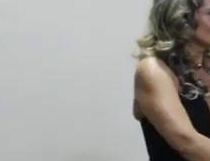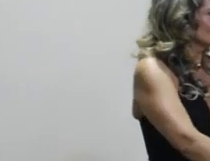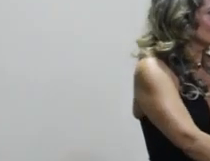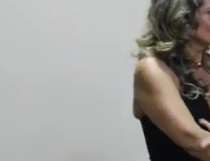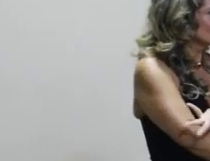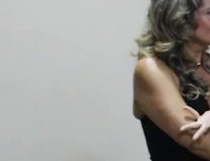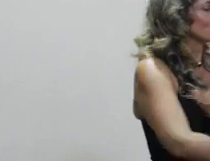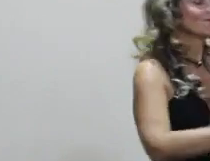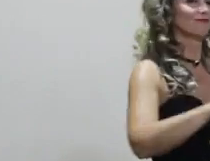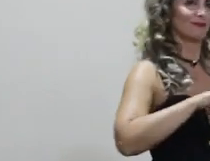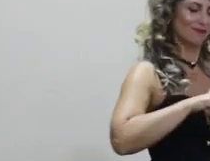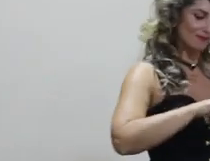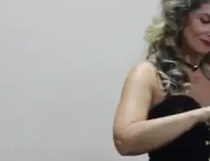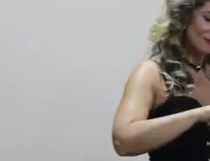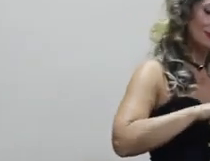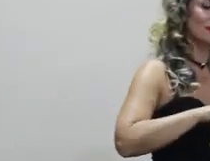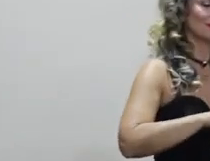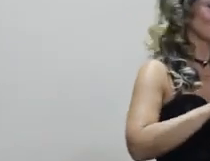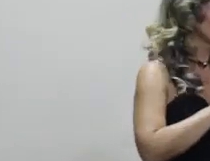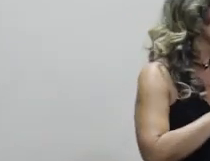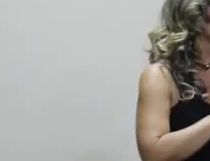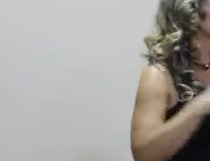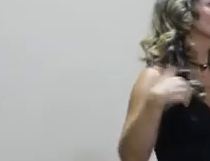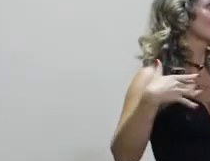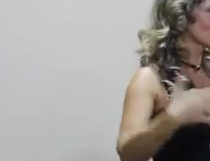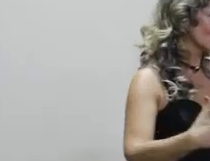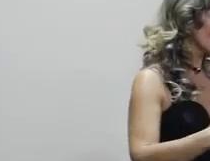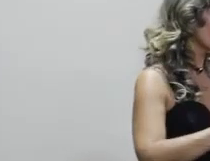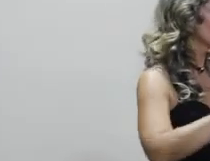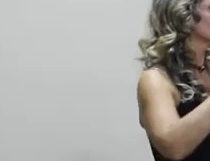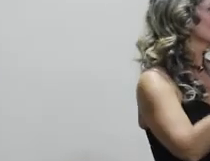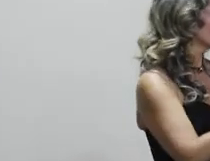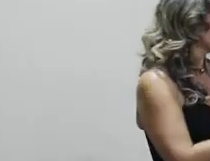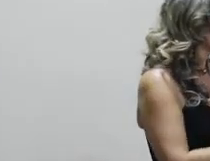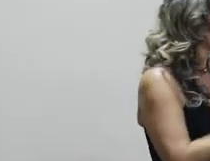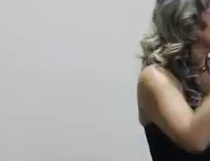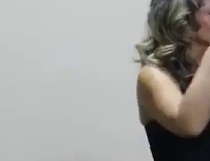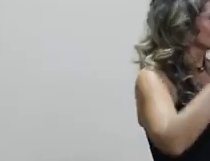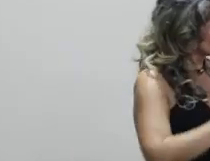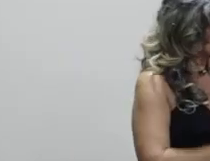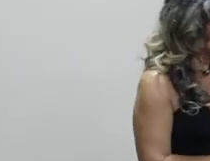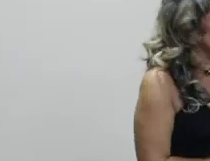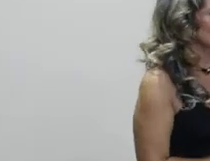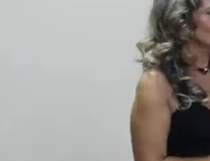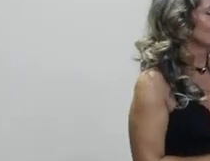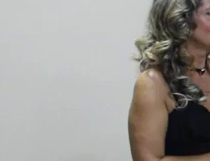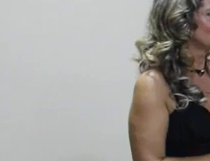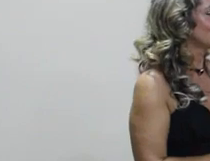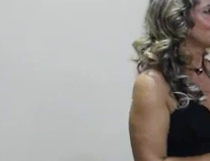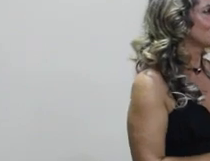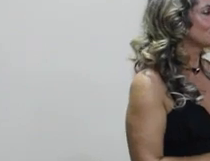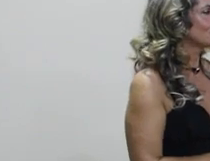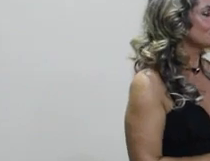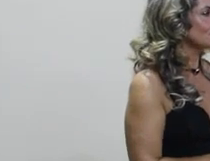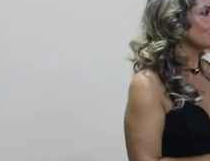com o trabalho que é feito na SEDA. Então, muito me honra a sua presença e